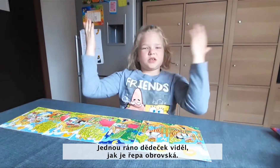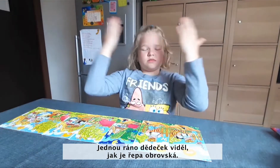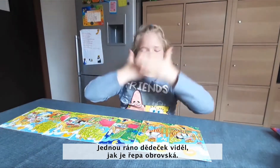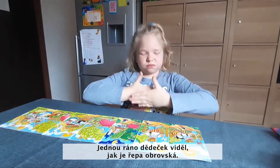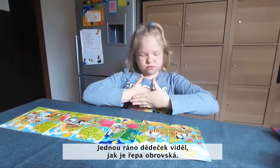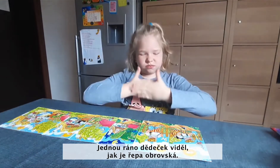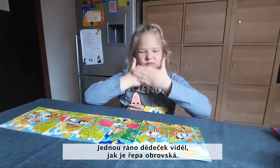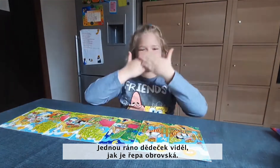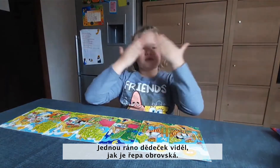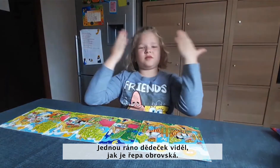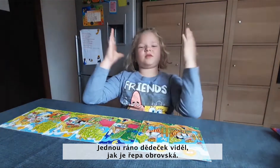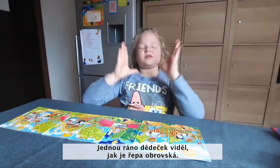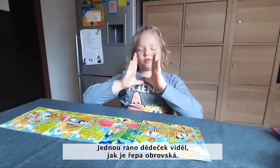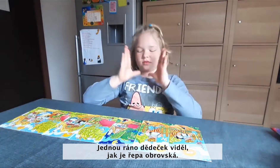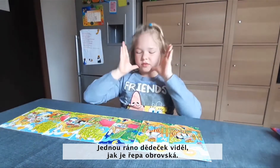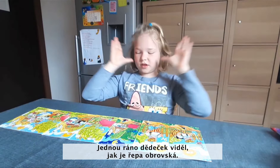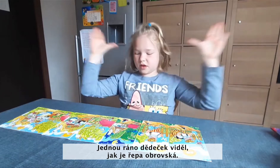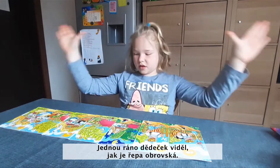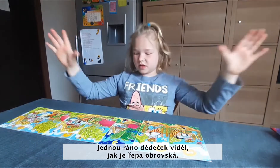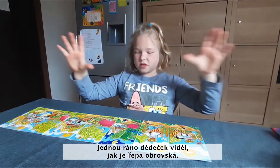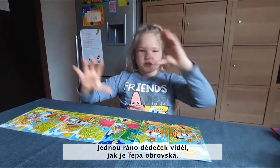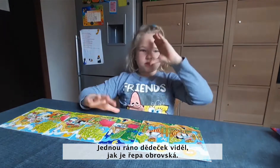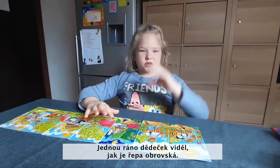Jednou ráno dědeček viděl, jak je řepa obrovská.